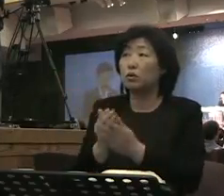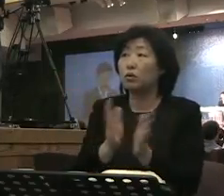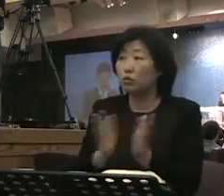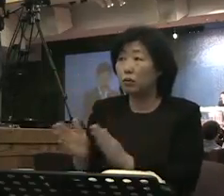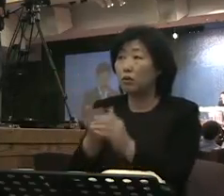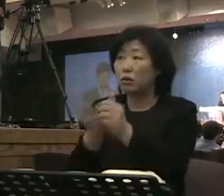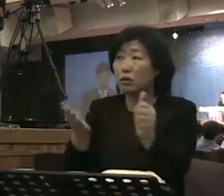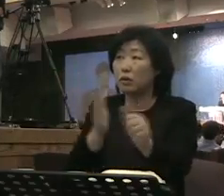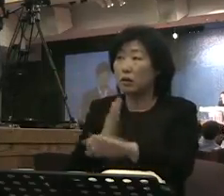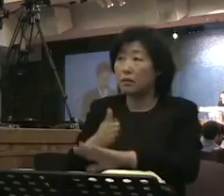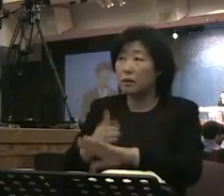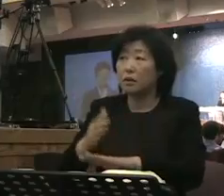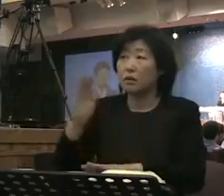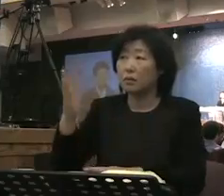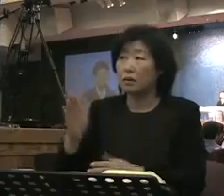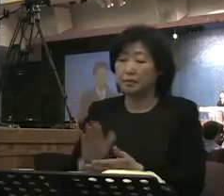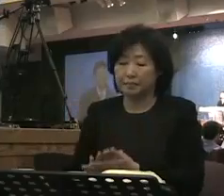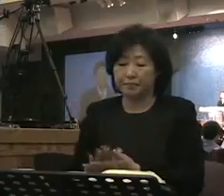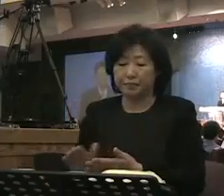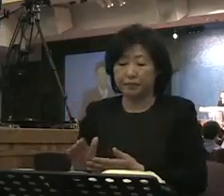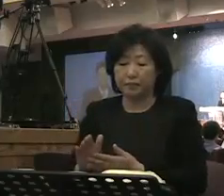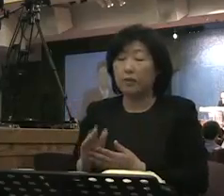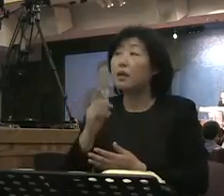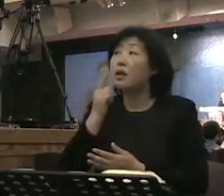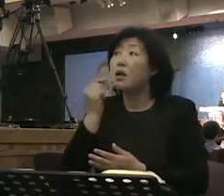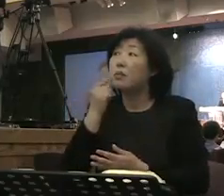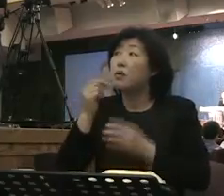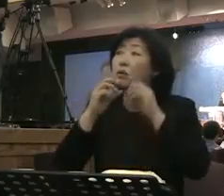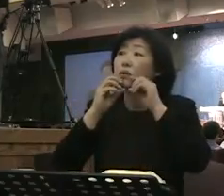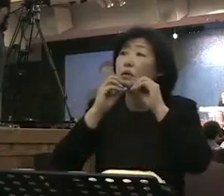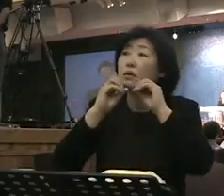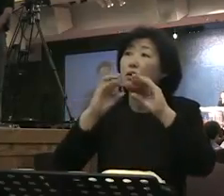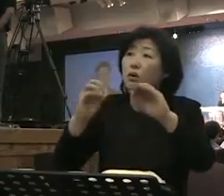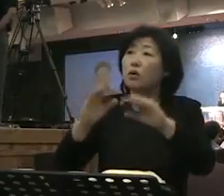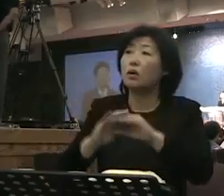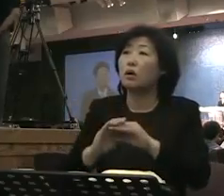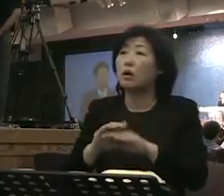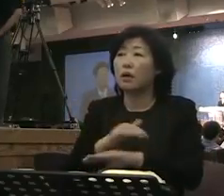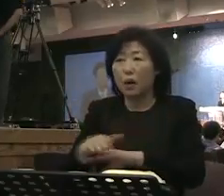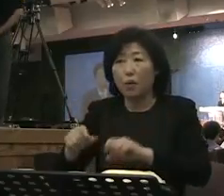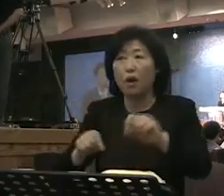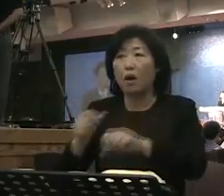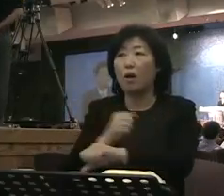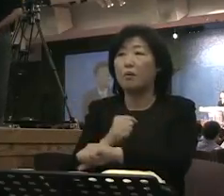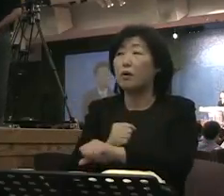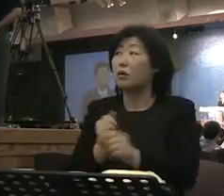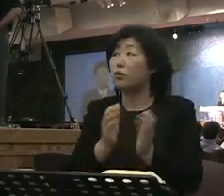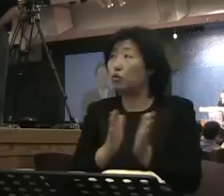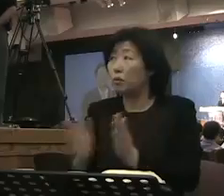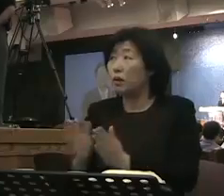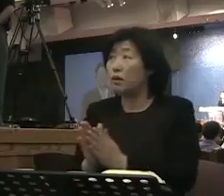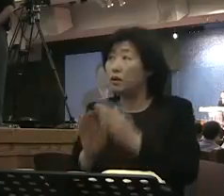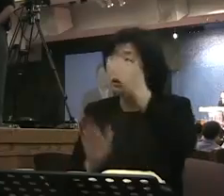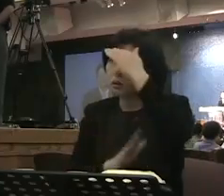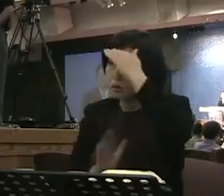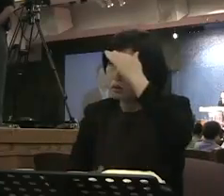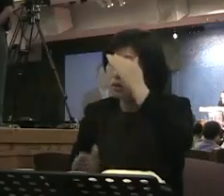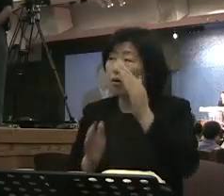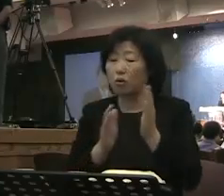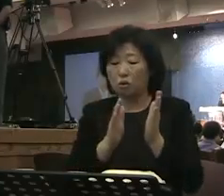주시면 감사하겠습니다. 일본 선교를 계획하면서 준비하는 우리 성도님들의